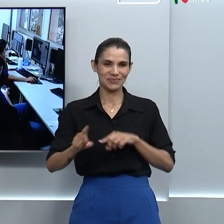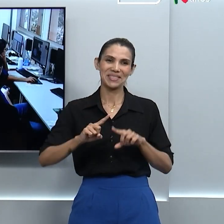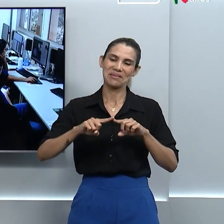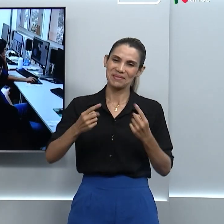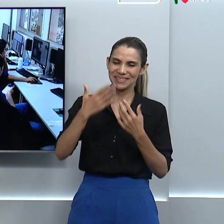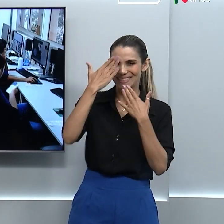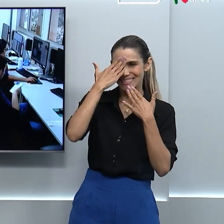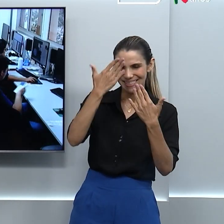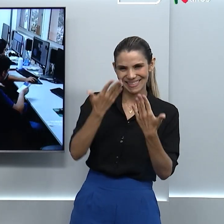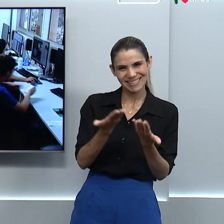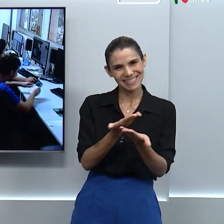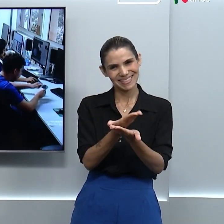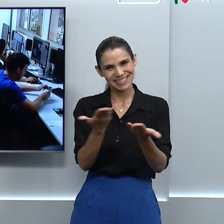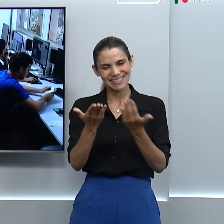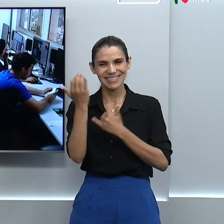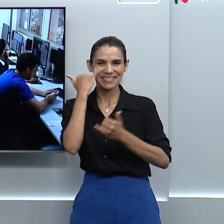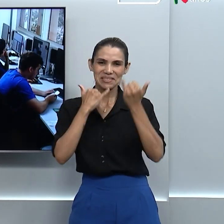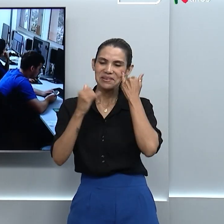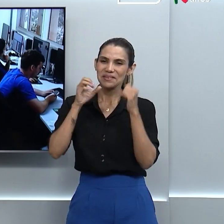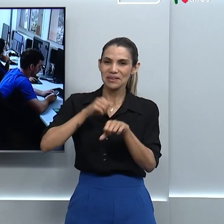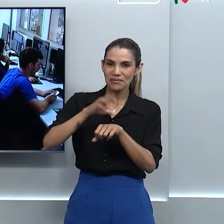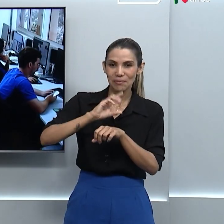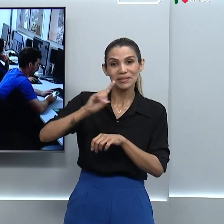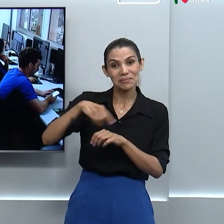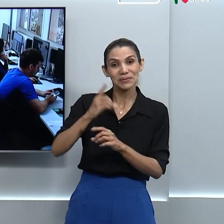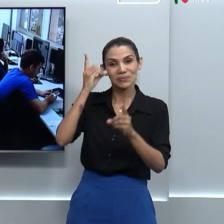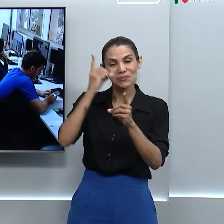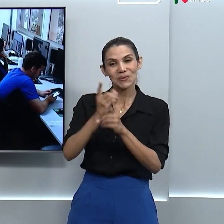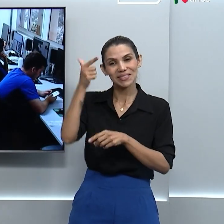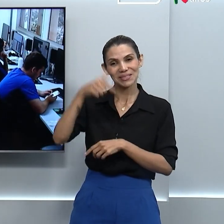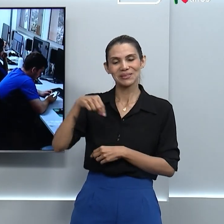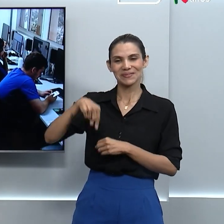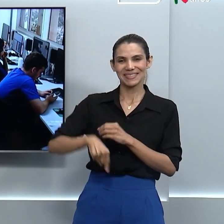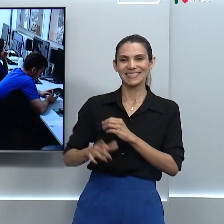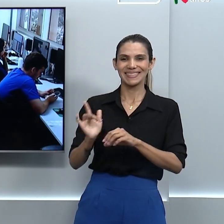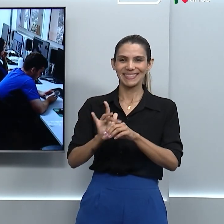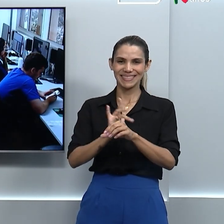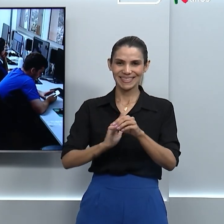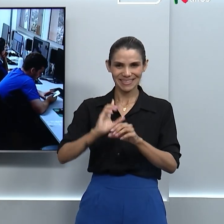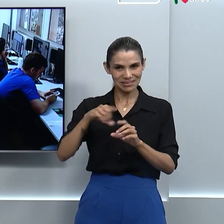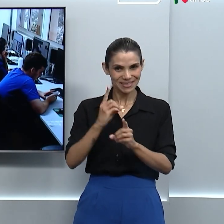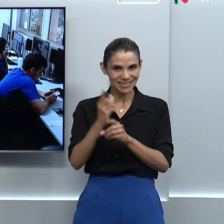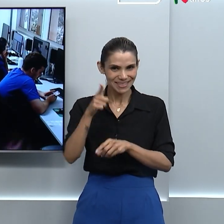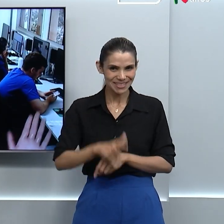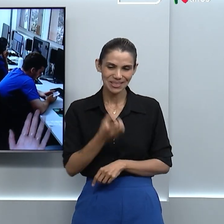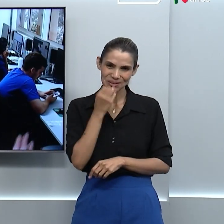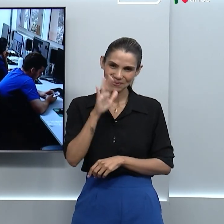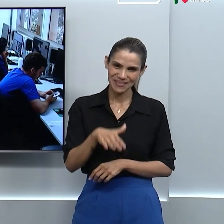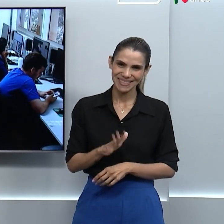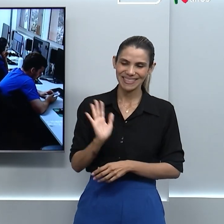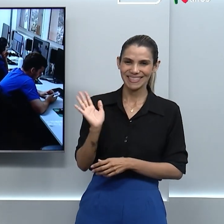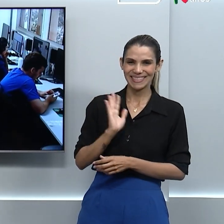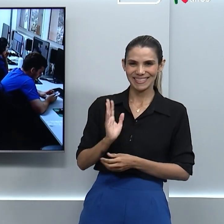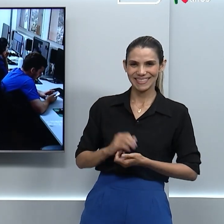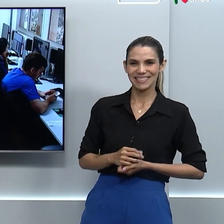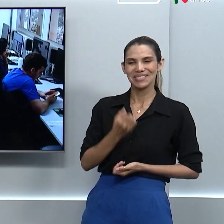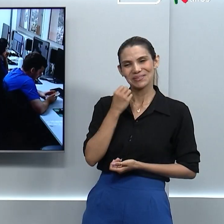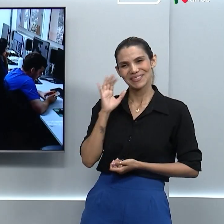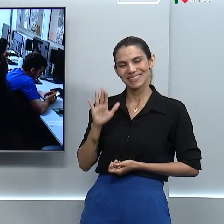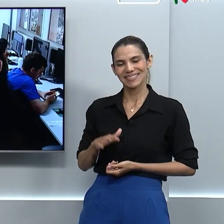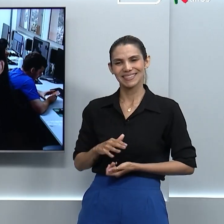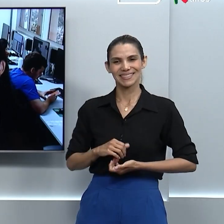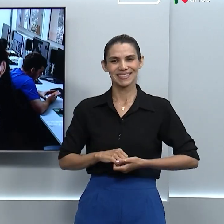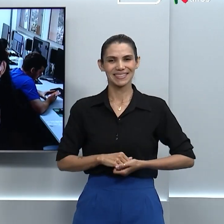pelas suas informações. Espero você em outros momentos aqui no Conexões. Até a próxima, viu? Boa tarde. Até, boa